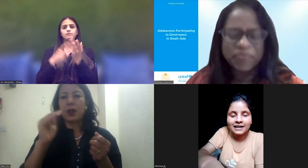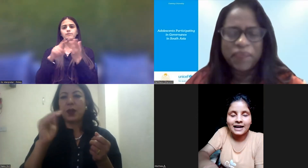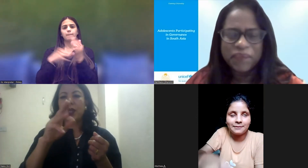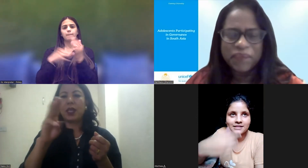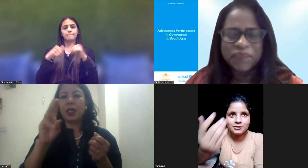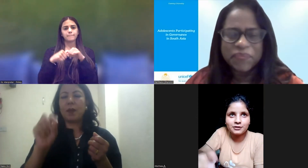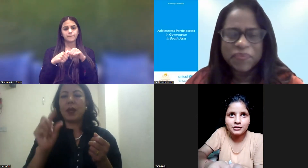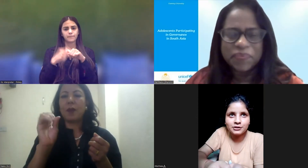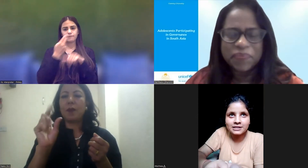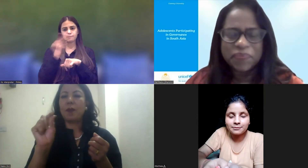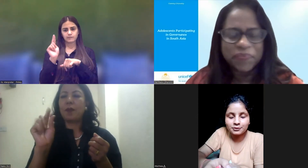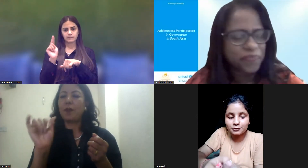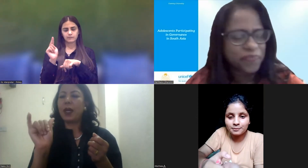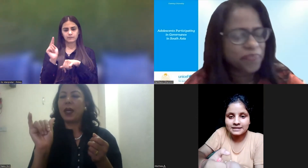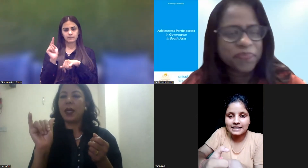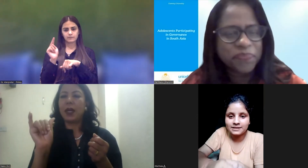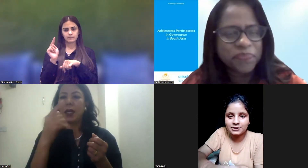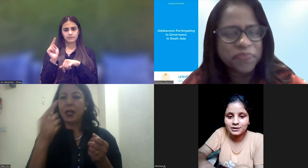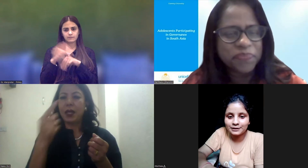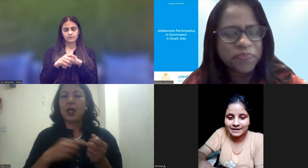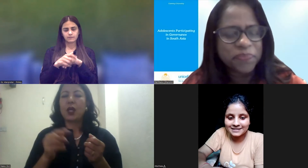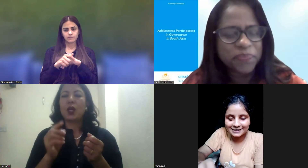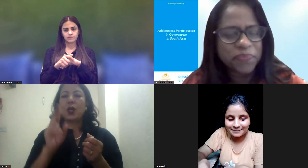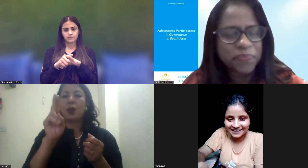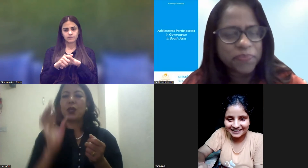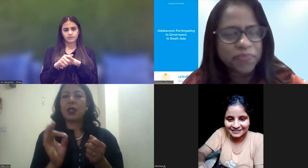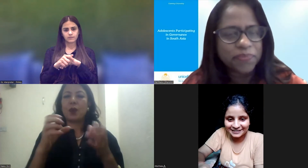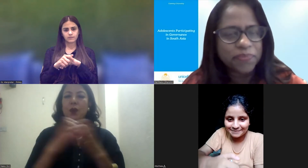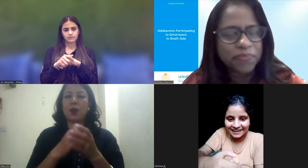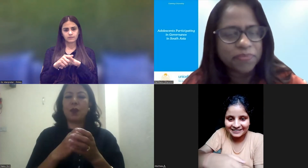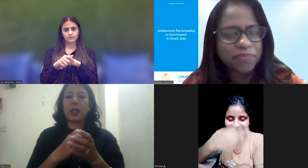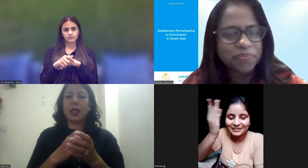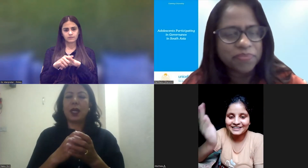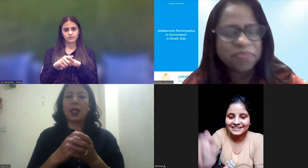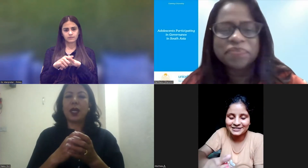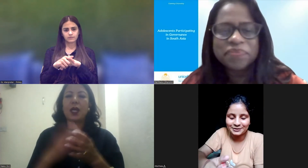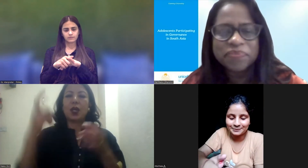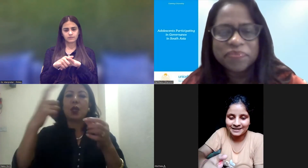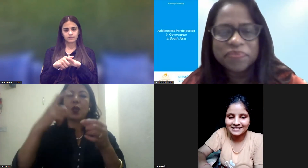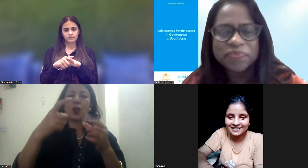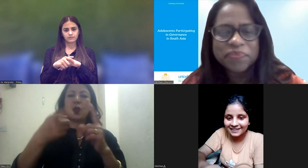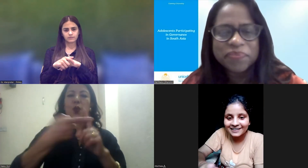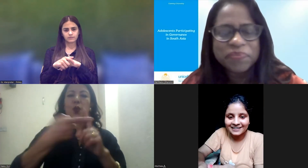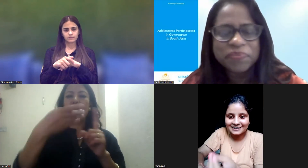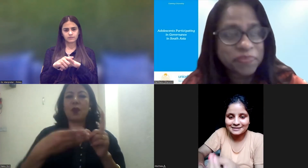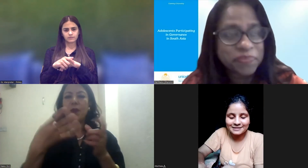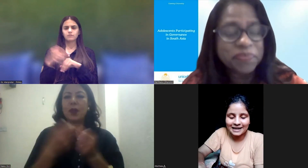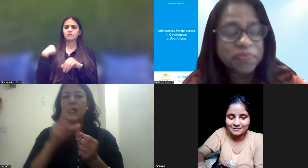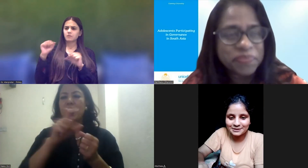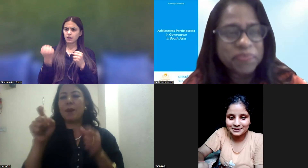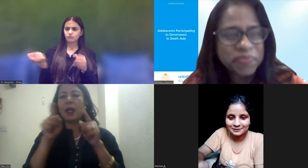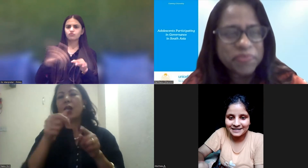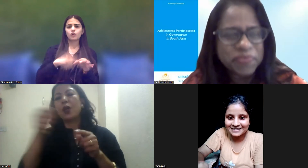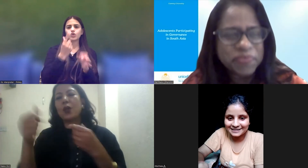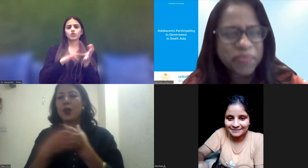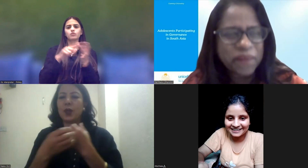हामी चाहिँ यो युनिसेफको ग्रुपमा चाहिँ हामी जोइन हुन पाइन्छ कि पाइदैन, नेपाल लगायत अन्य देशहरुमा नि त छ नि त, त्यसमा चाहिँ हामी जोइन